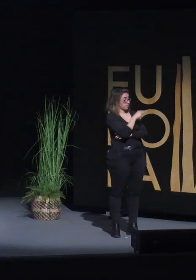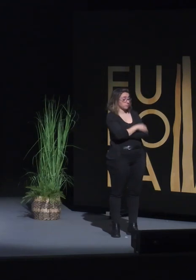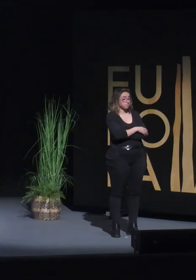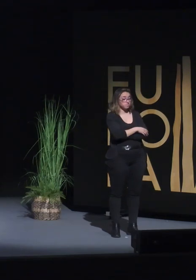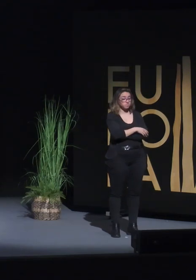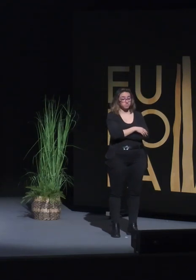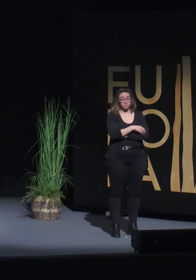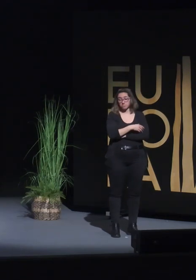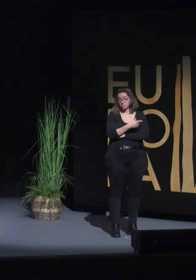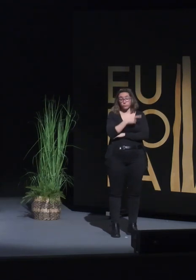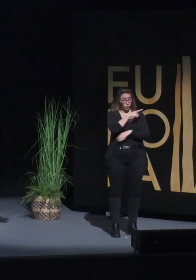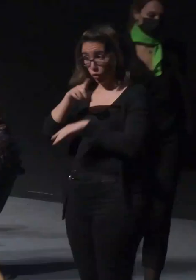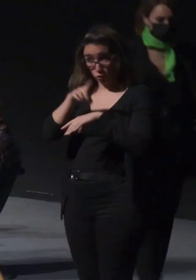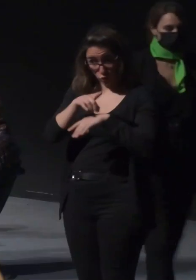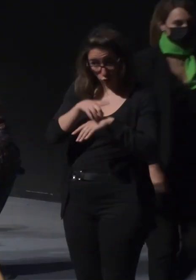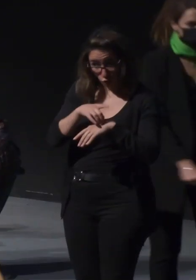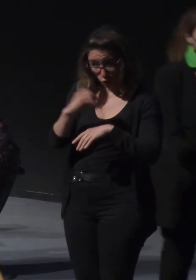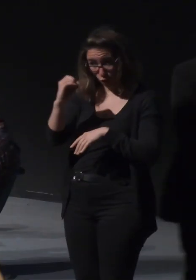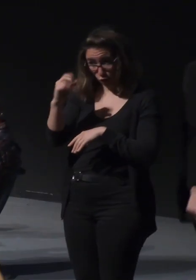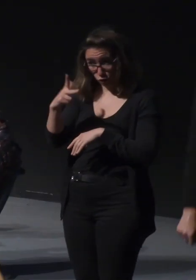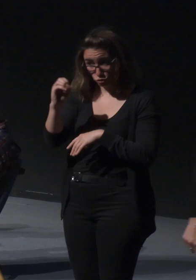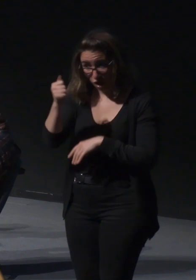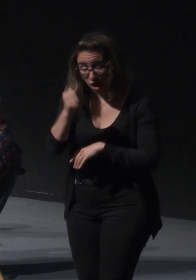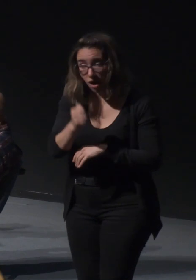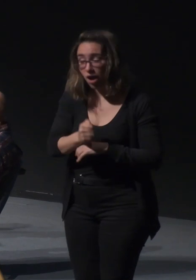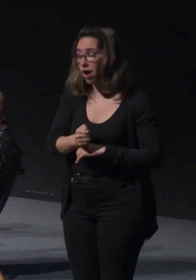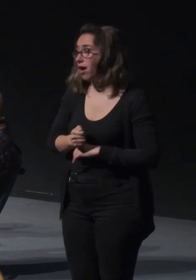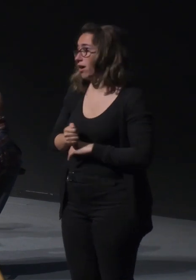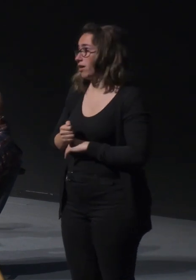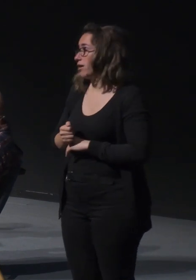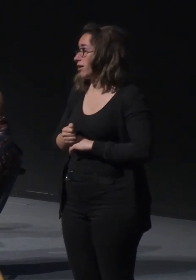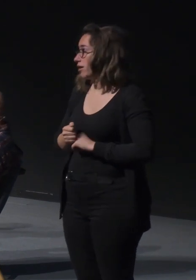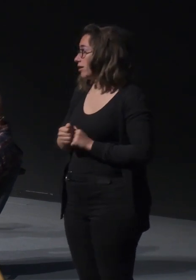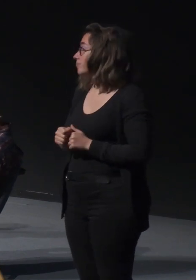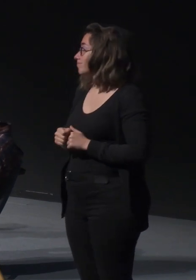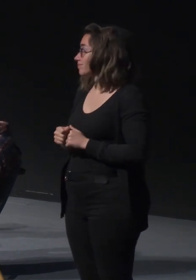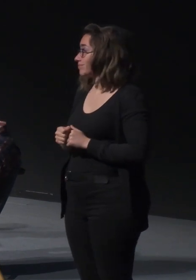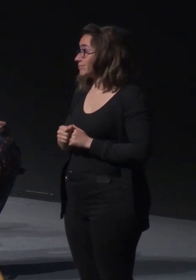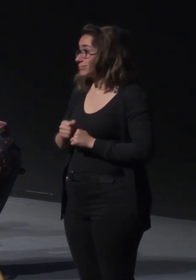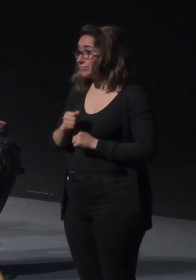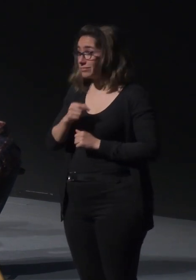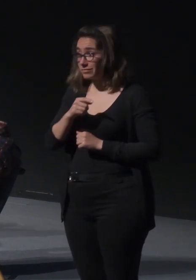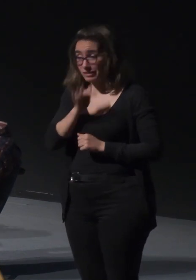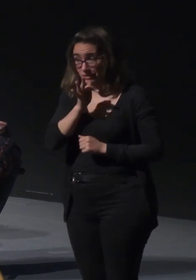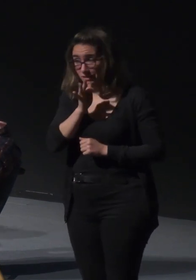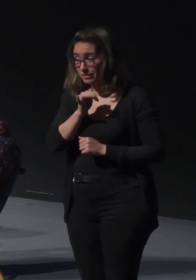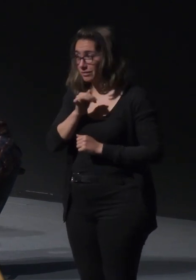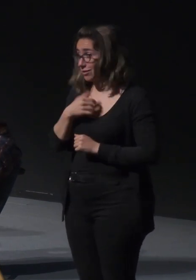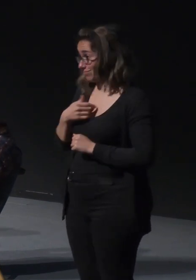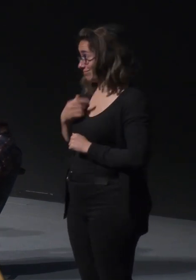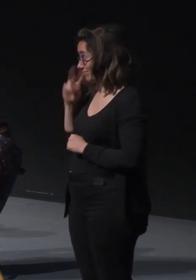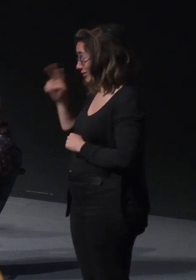¿el doctor Ochoa? Me mira, el doctor Ochoa. ¿No ha llegado todavía? Y tú... Lo miro y le